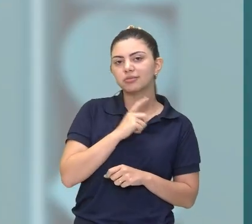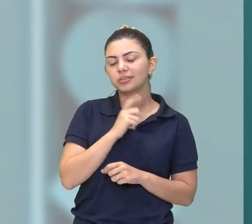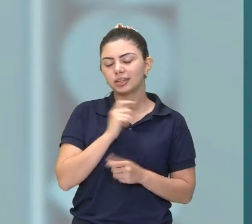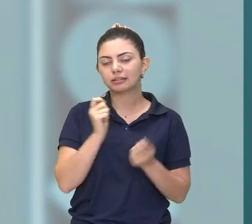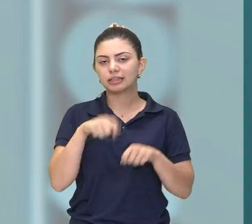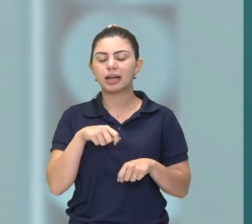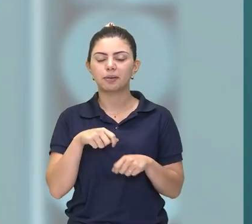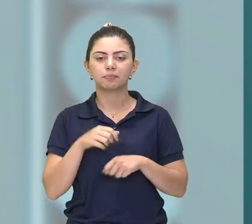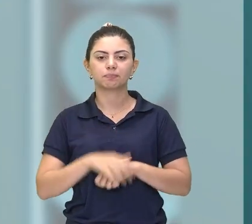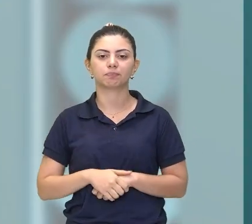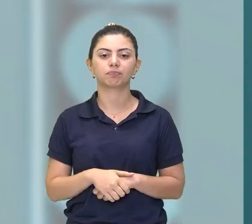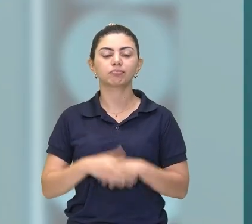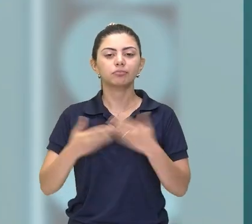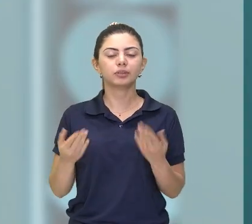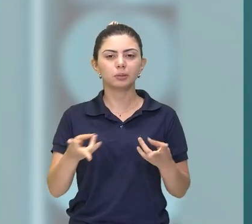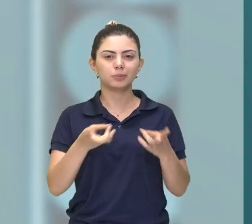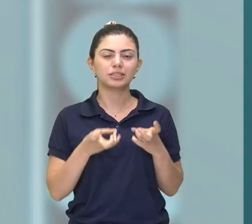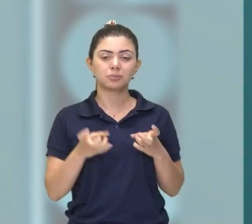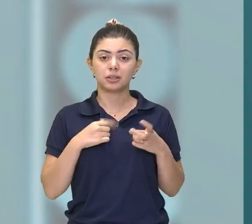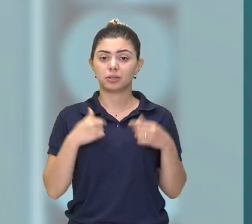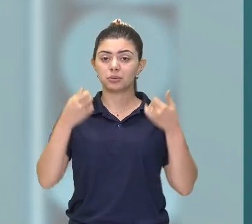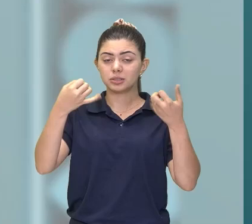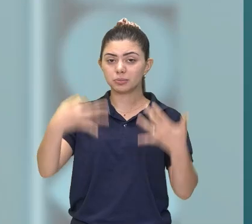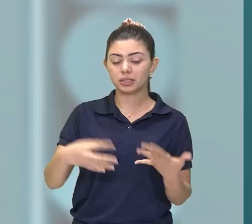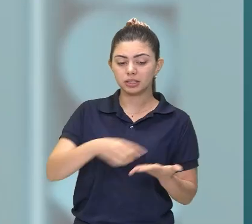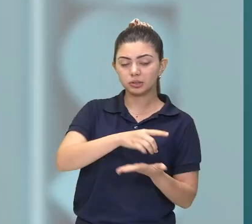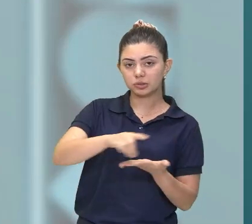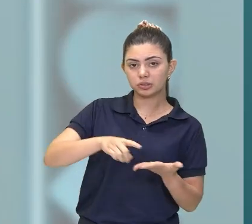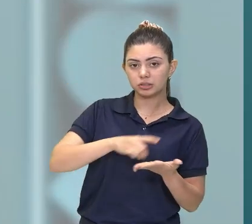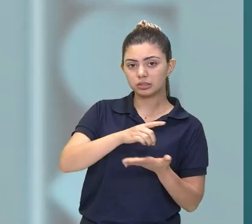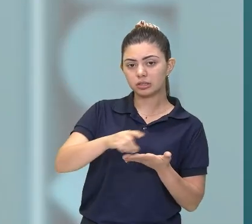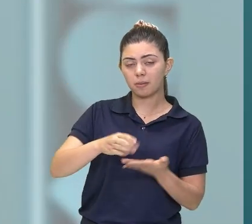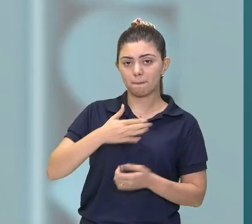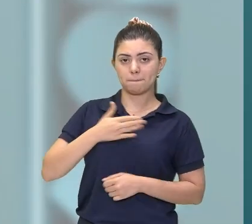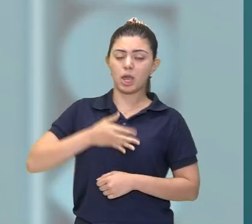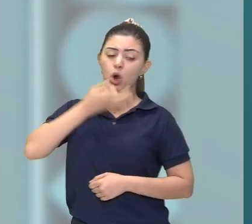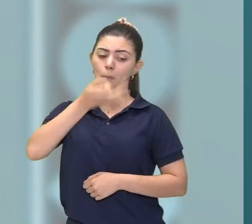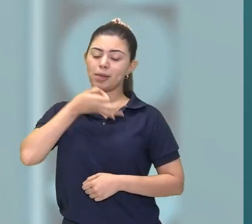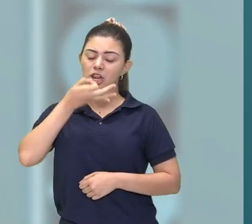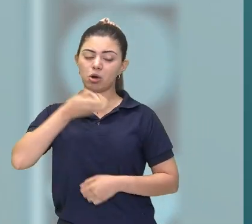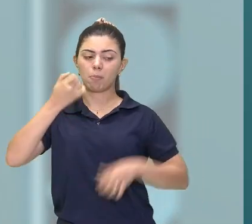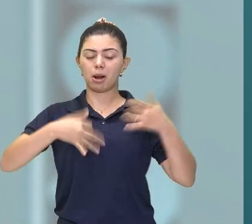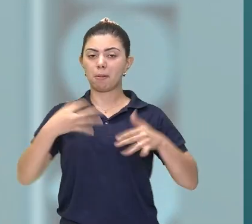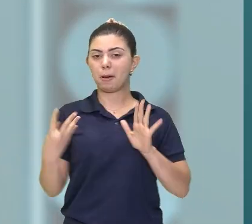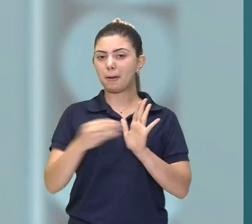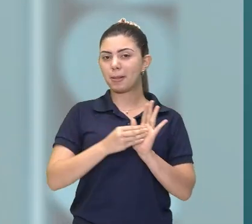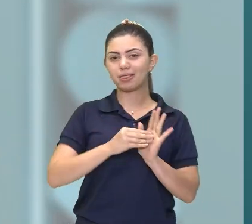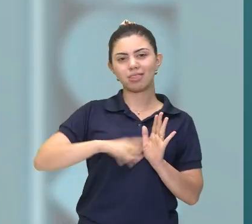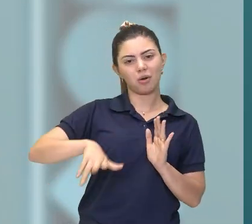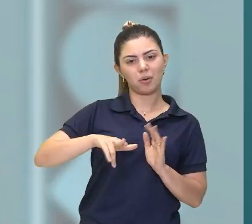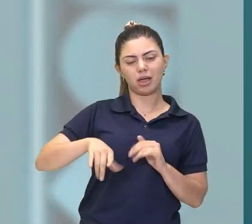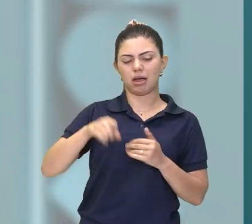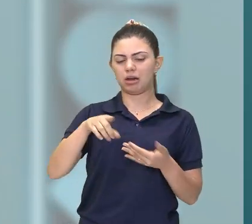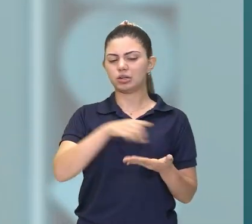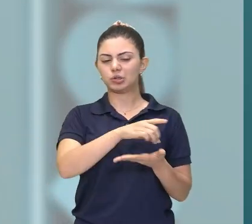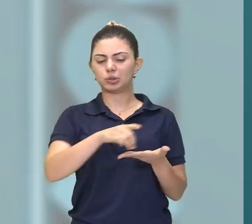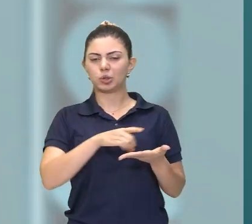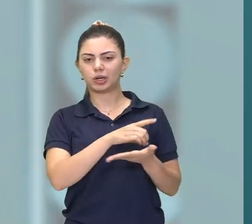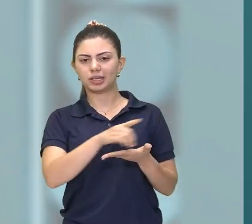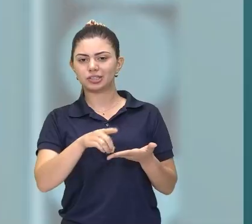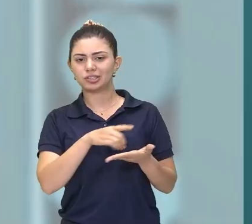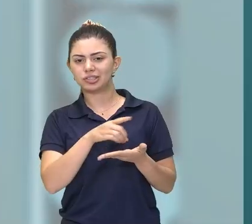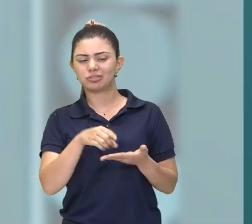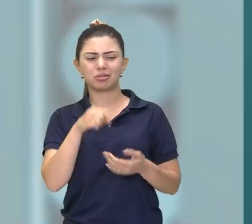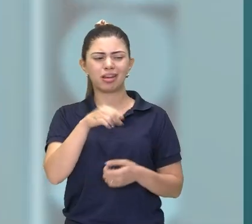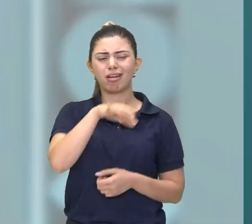estou fazendo uma... Na verdade, eu não estou descrevendo a partir do que eu acho ou do que eu penso. Ah, esse toca-disco